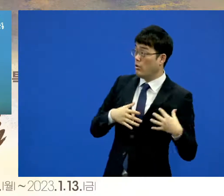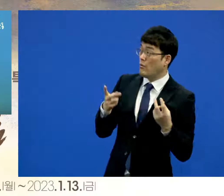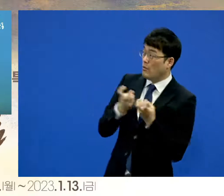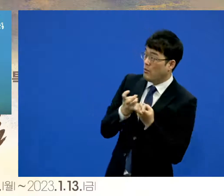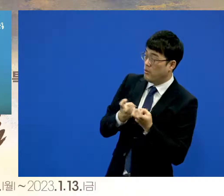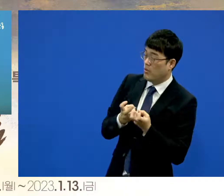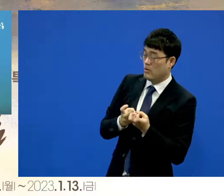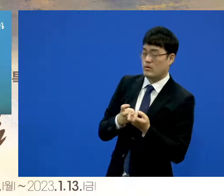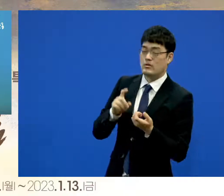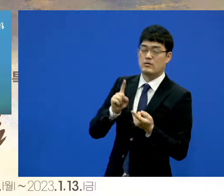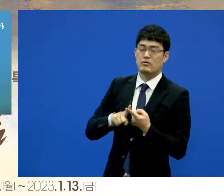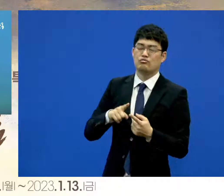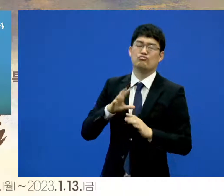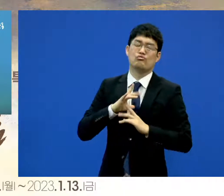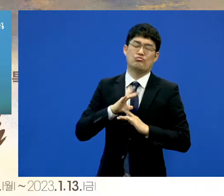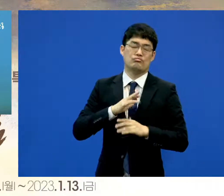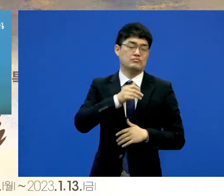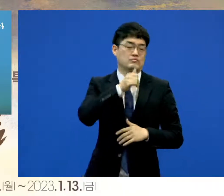여러분, 사기도